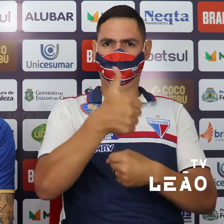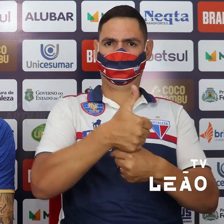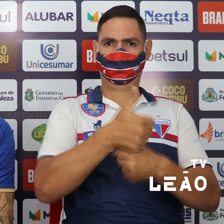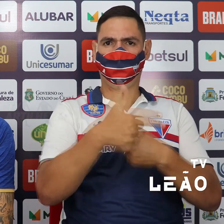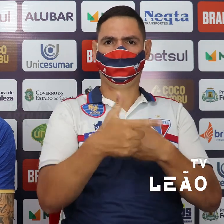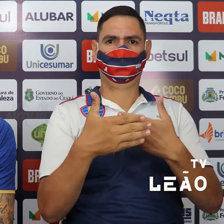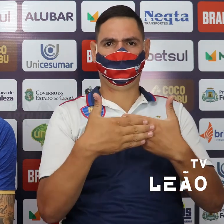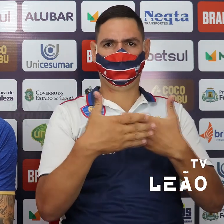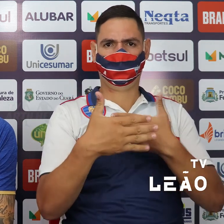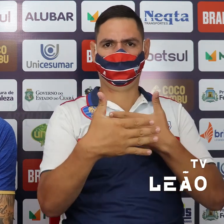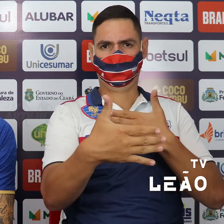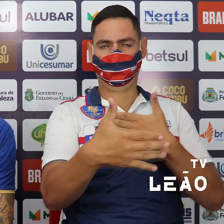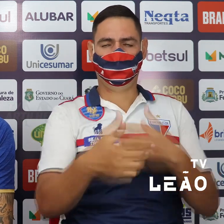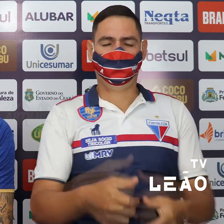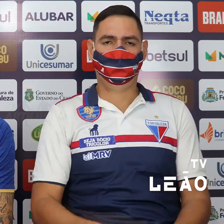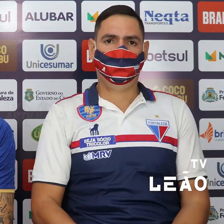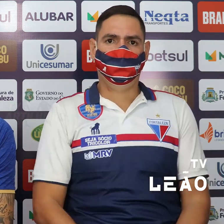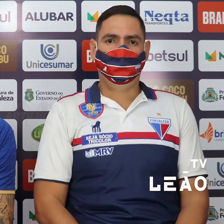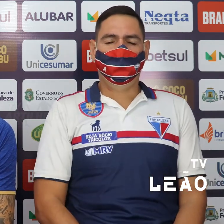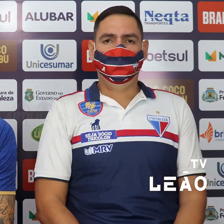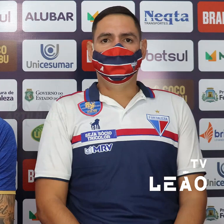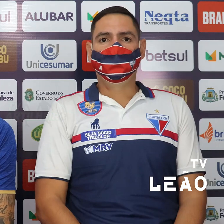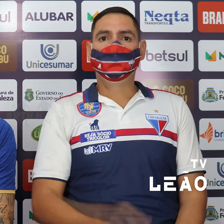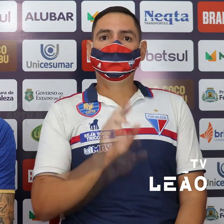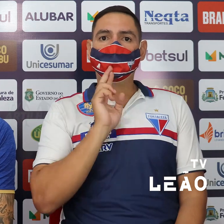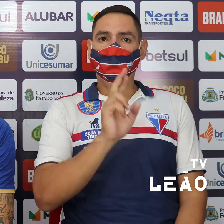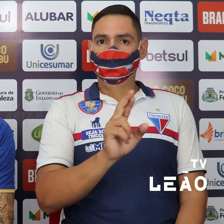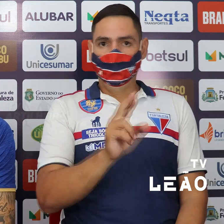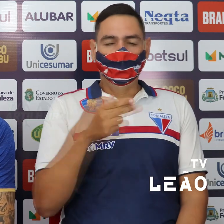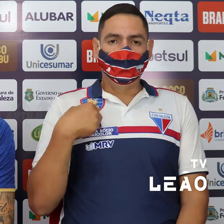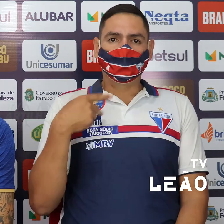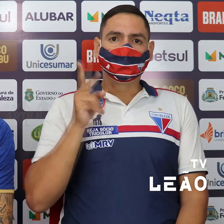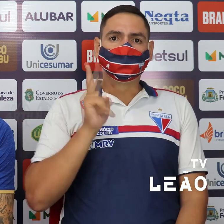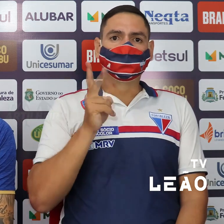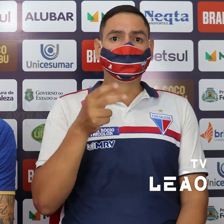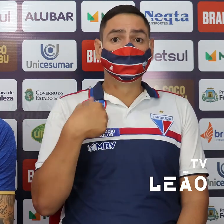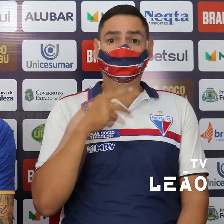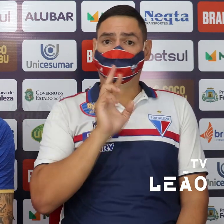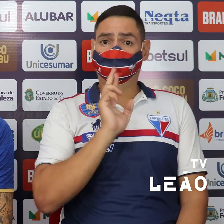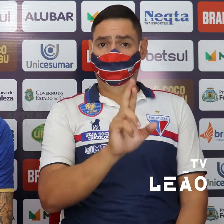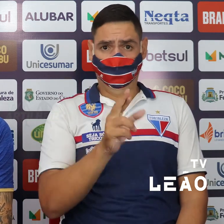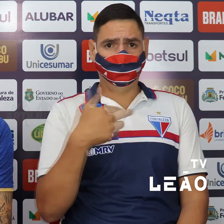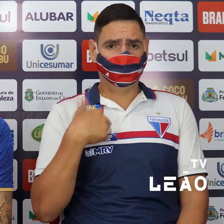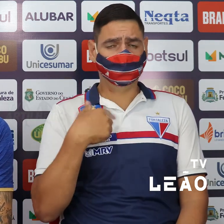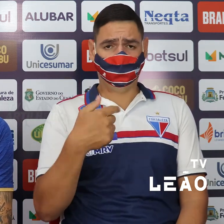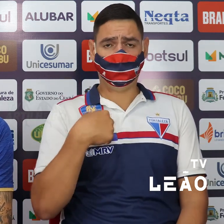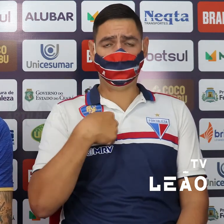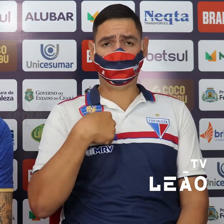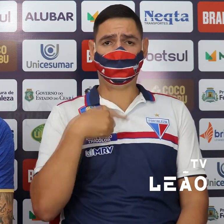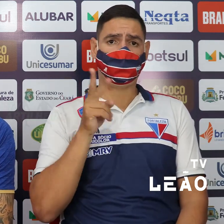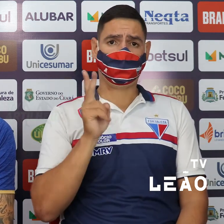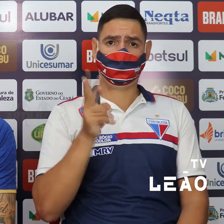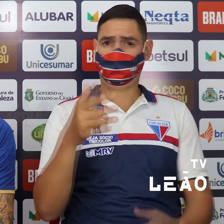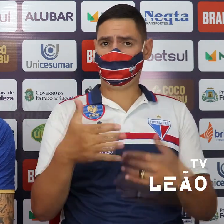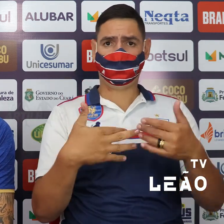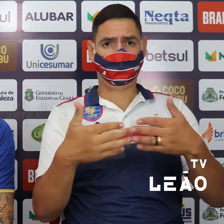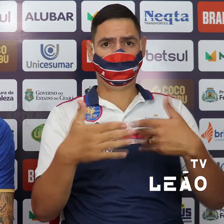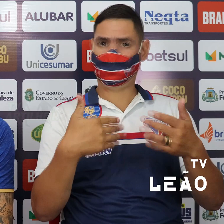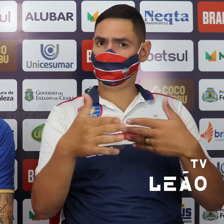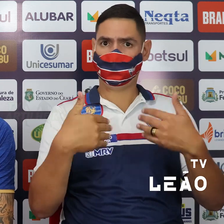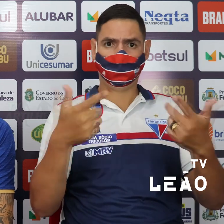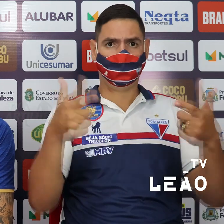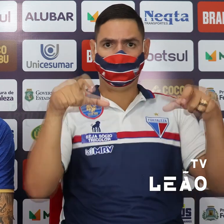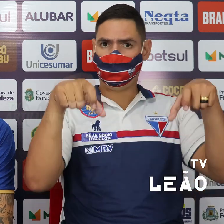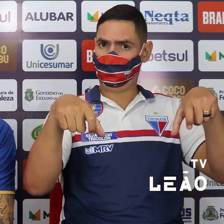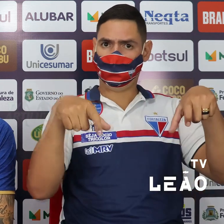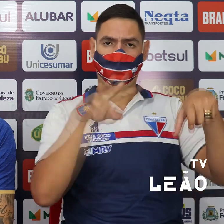temporada? Olha, em todos os meus discursos, né, eu venho falando isso, eu sou um jogador muito versátil. Em qualquer posição que o